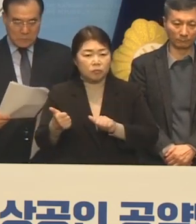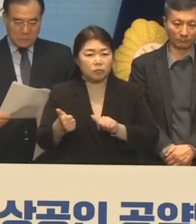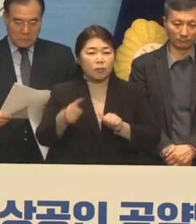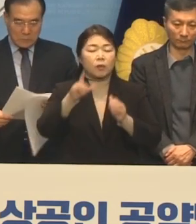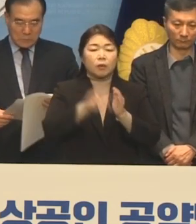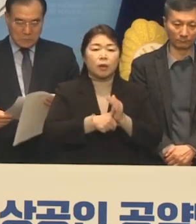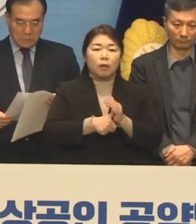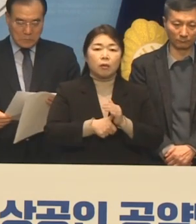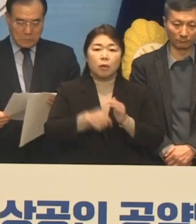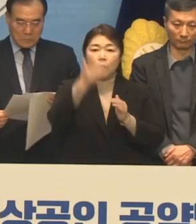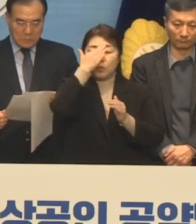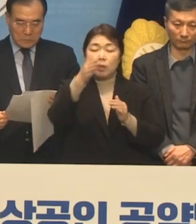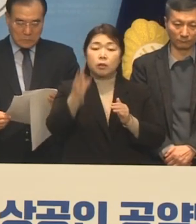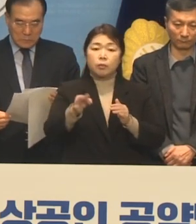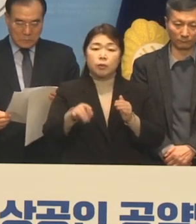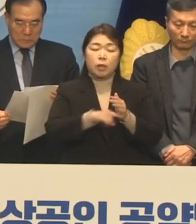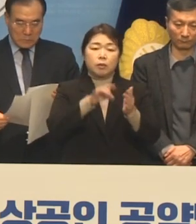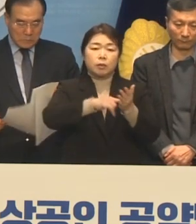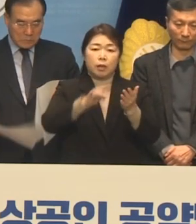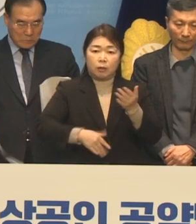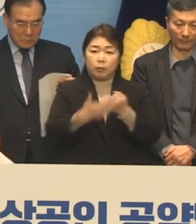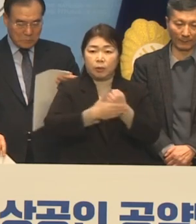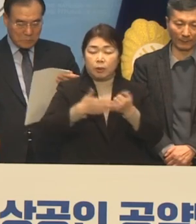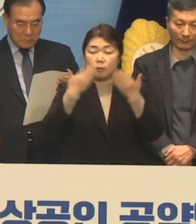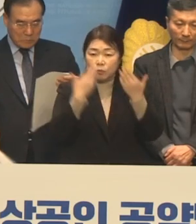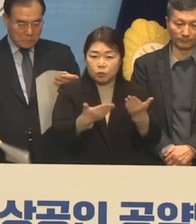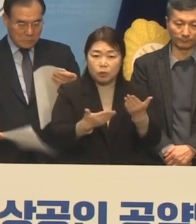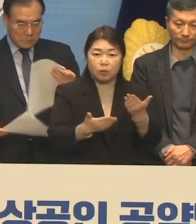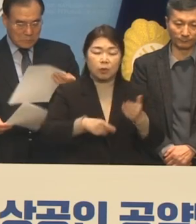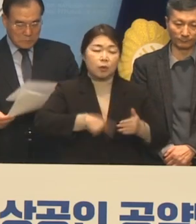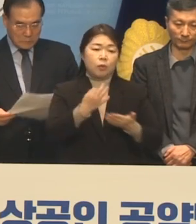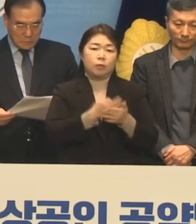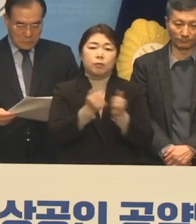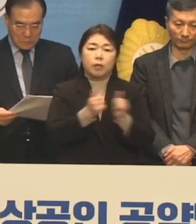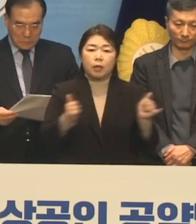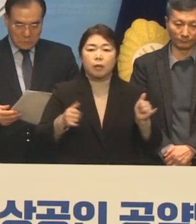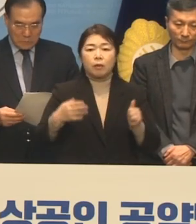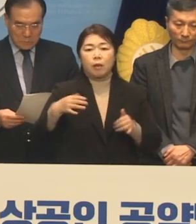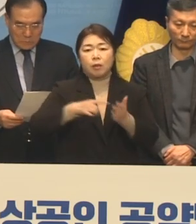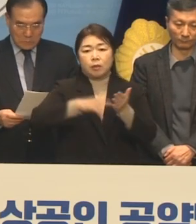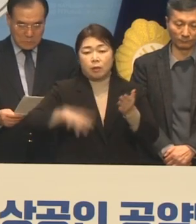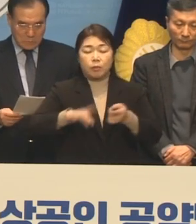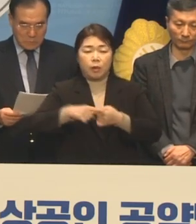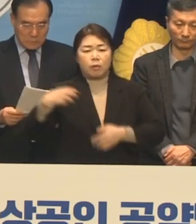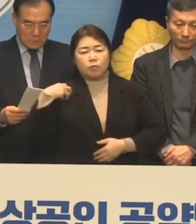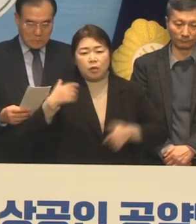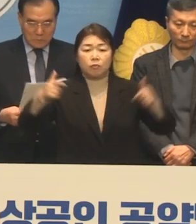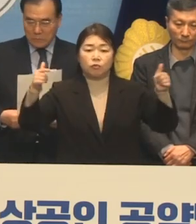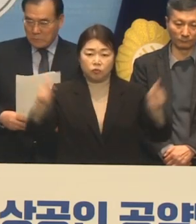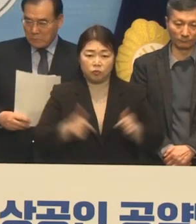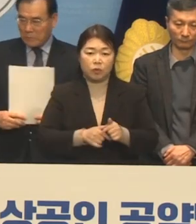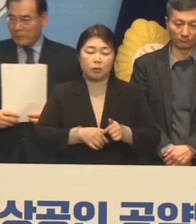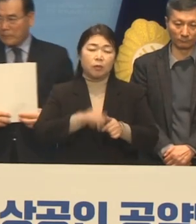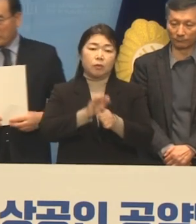공제금 수령 시 비과세를 적용하여 소상공인 자영업자들에게 조금이나마 도움이 되도록